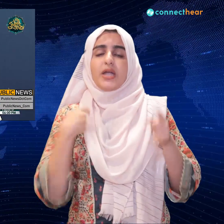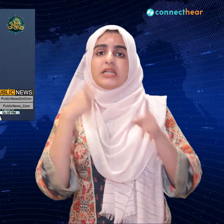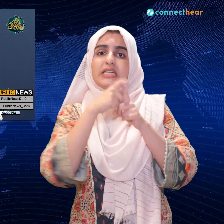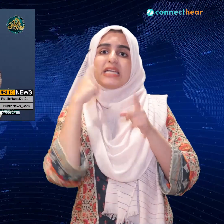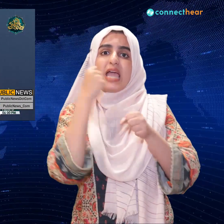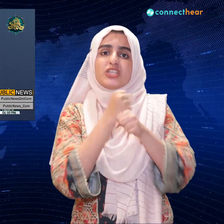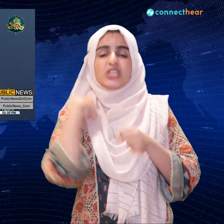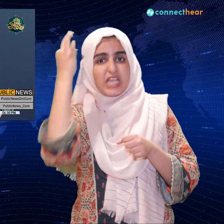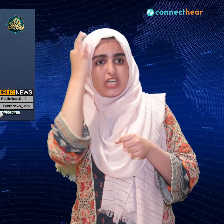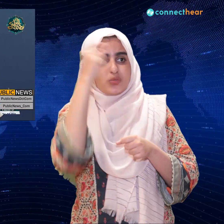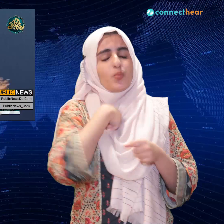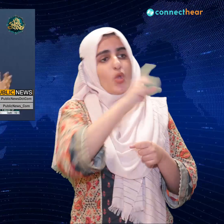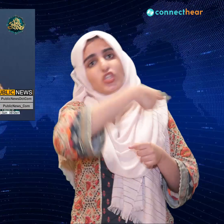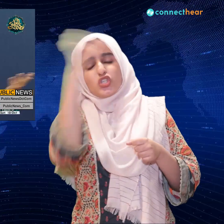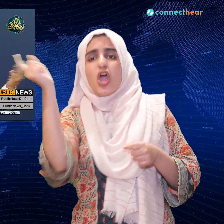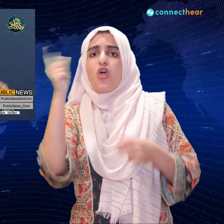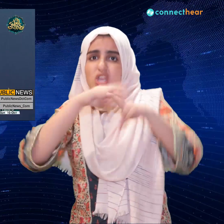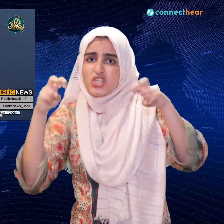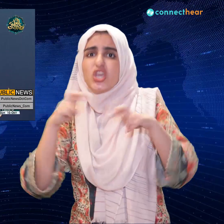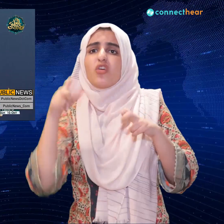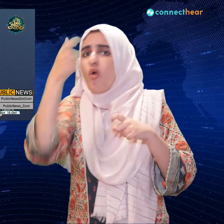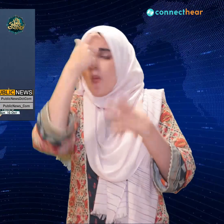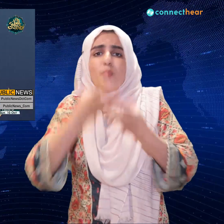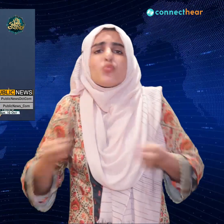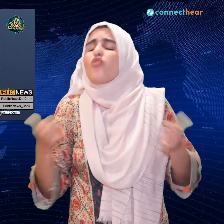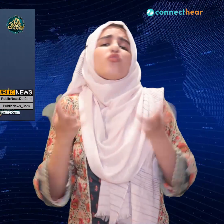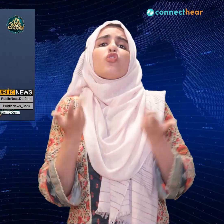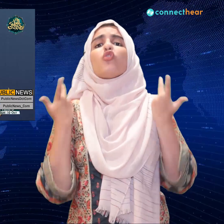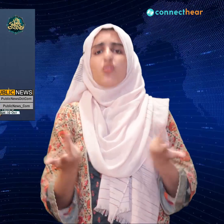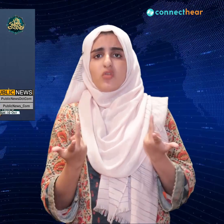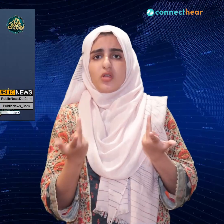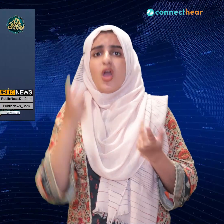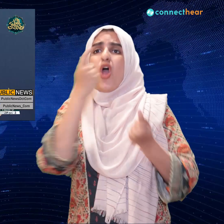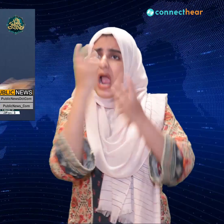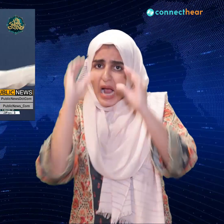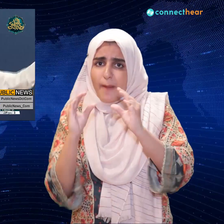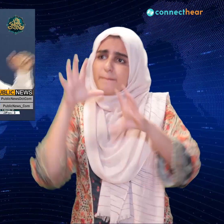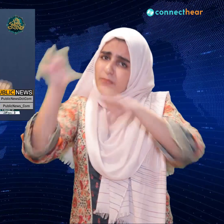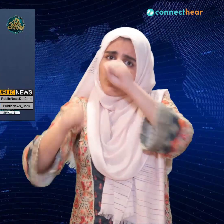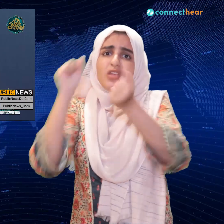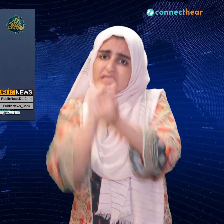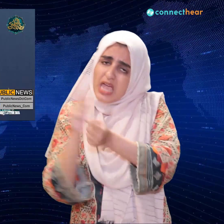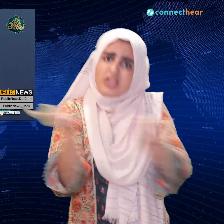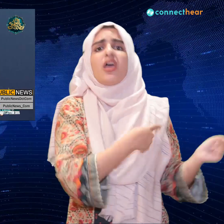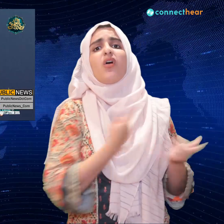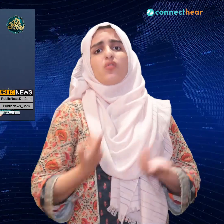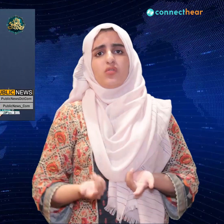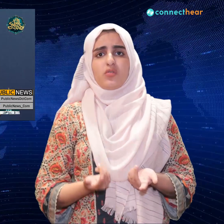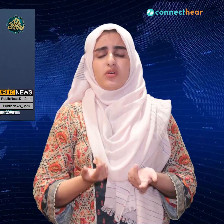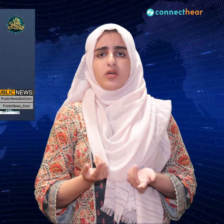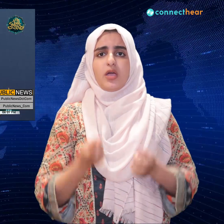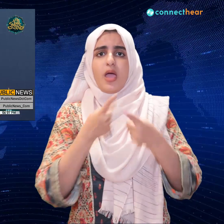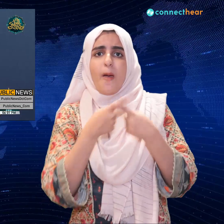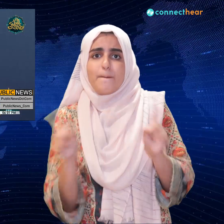بھیجا قصور، میں نے کہا ذرا چیک کرو یہاں کیا، کیوں نہیں یہ مسئلہ حل ہو رہا، اگر تھوڑے سے لوگ ہیں پکڑ کے ان کو اندر ڈالو۔ اس نے جو